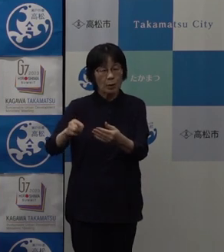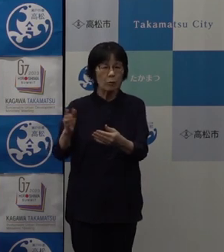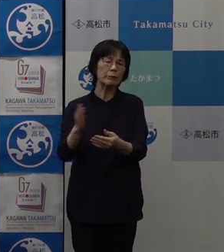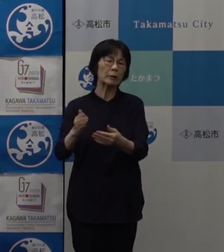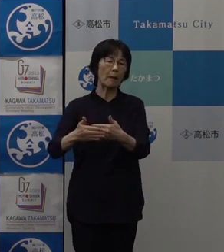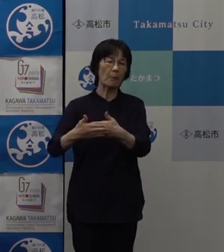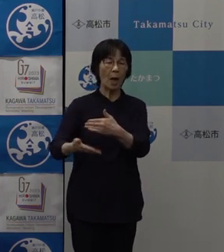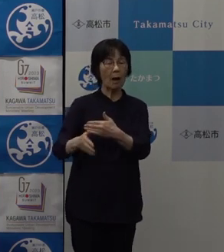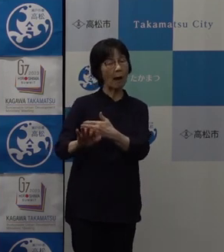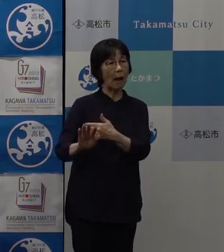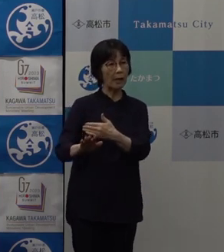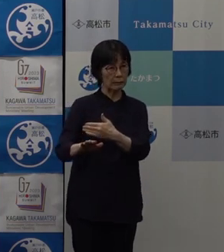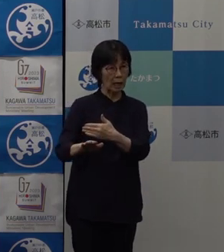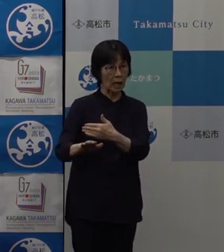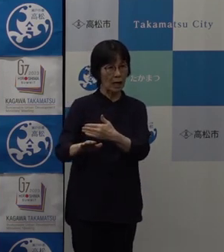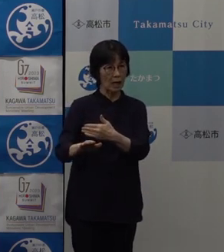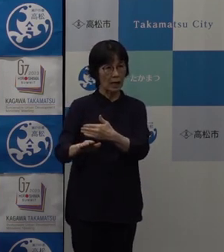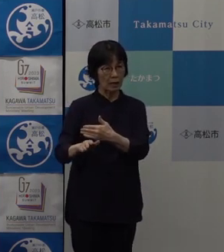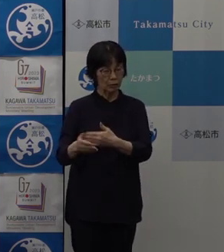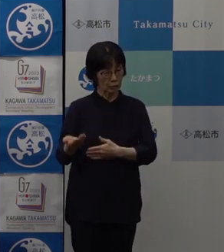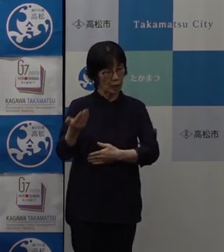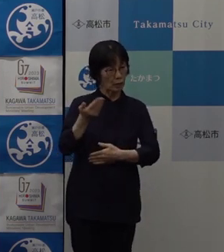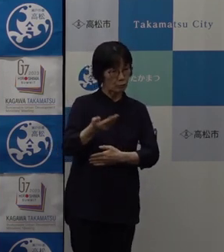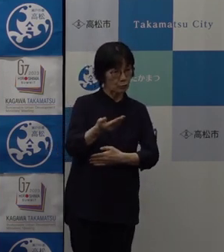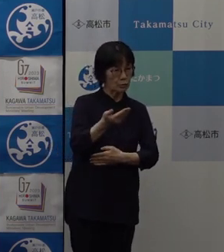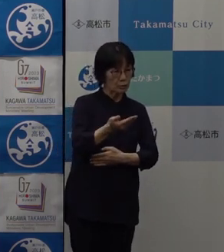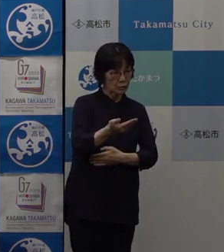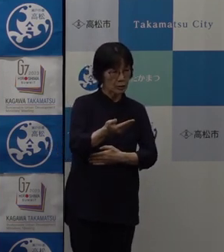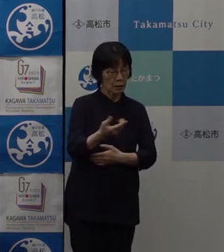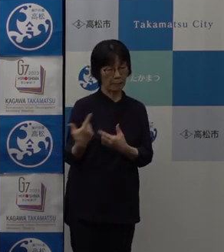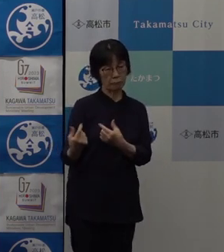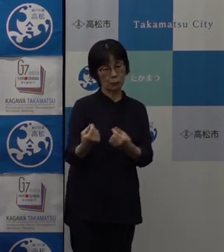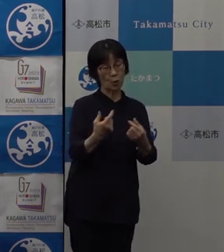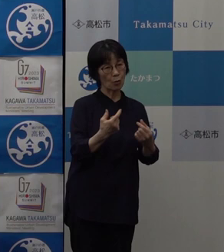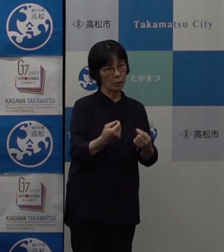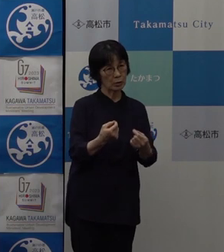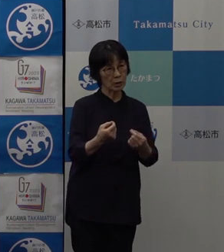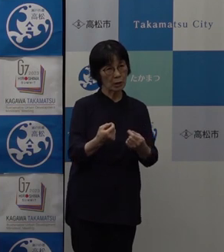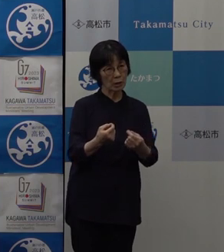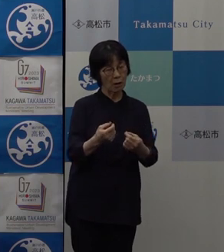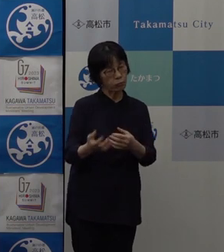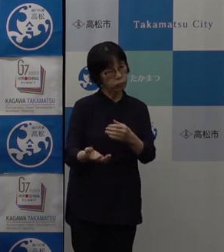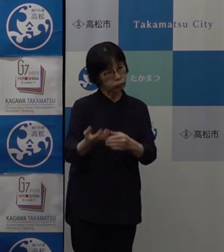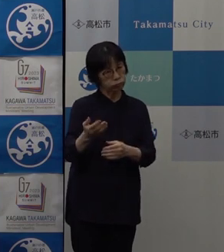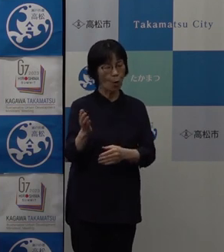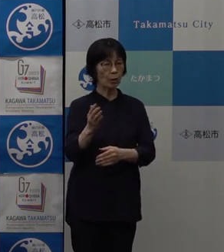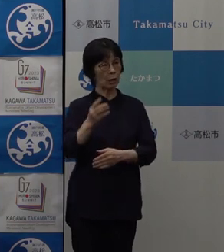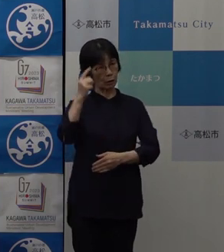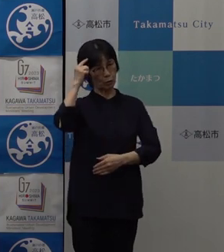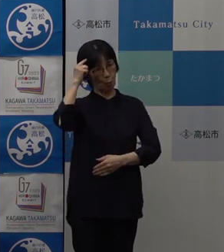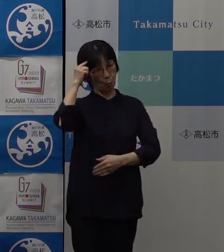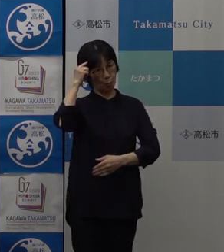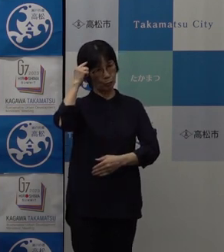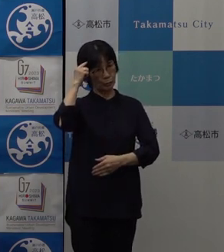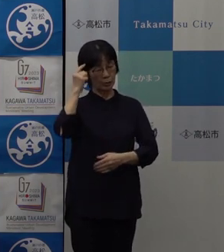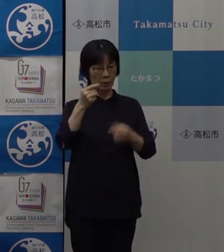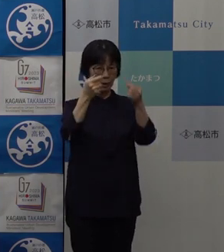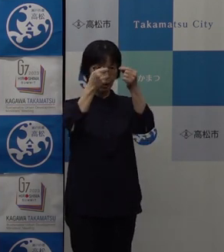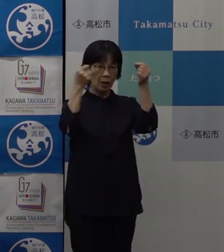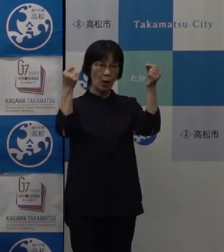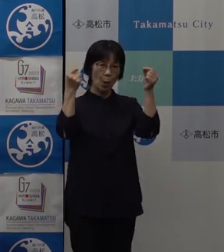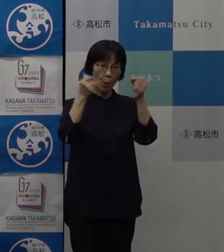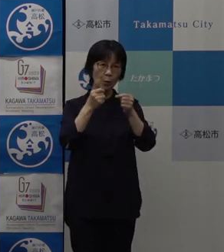ことをもう一回徹底していれば、9月の件が起きなかったと。そのあたりのその情報の管理というか、その個人情報を守る